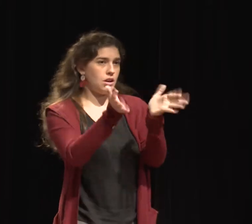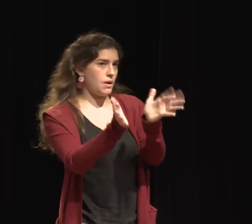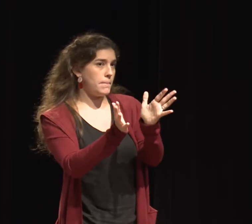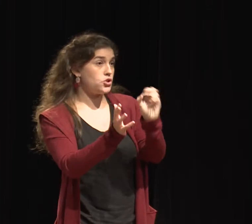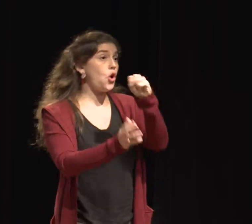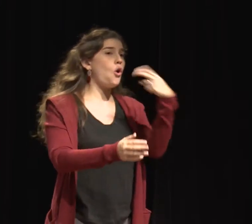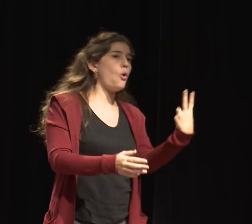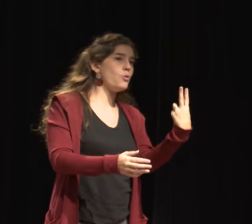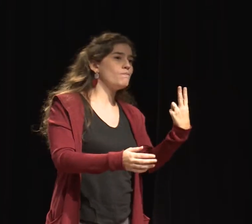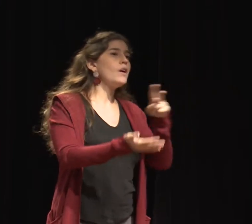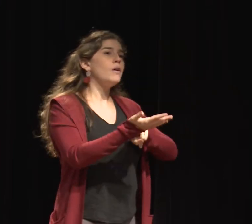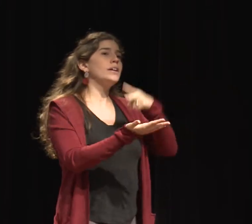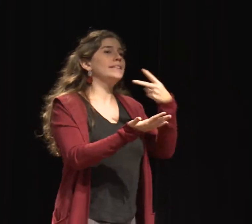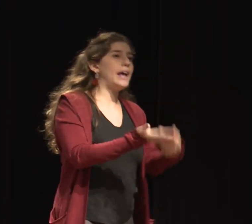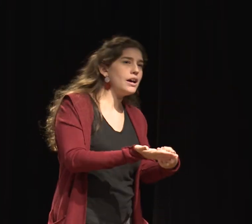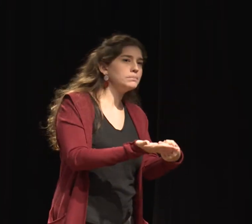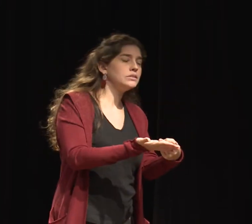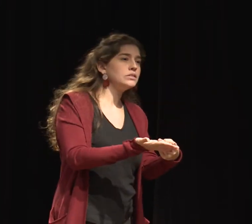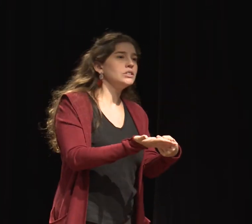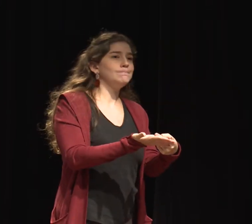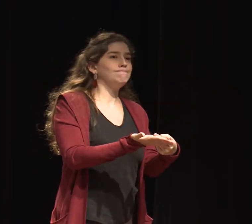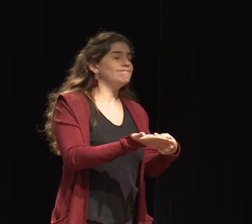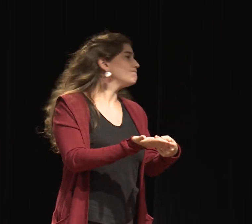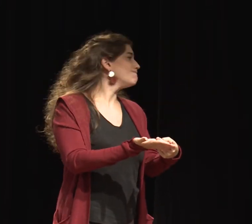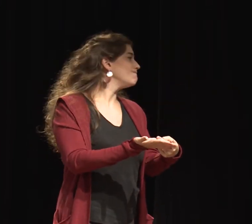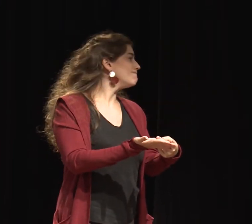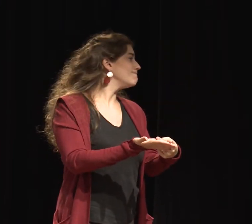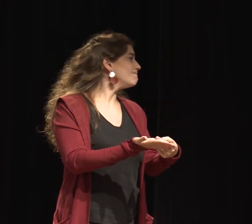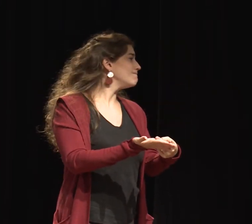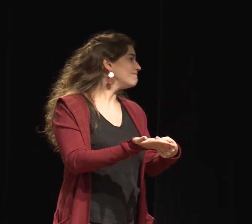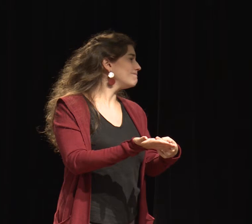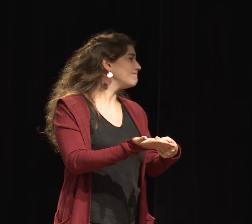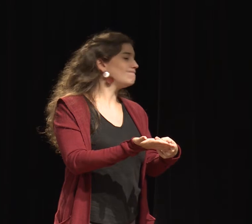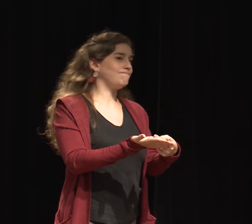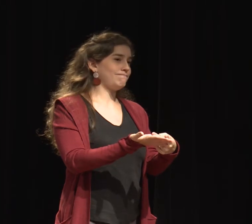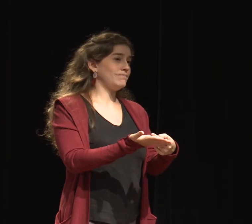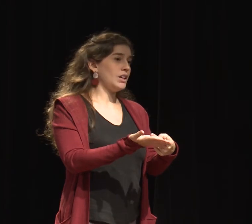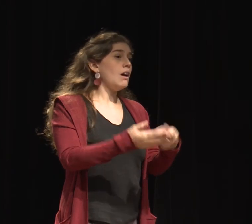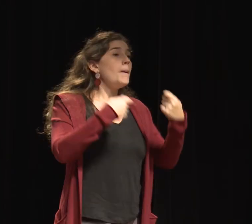Então, eu vou e sinalizo direto, ou então eu peço, né, o auxílio do intérprete.